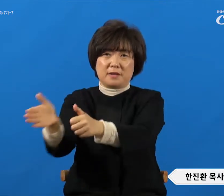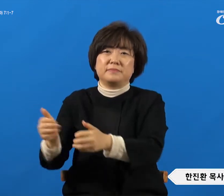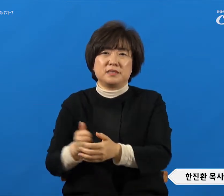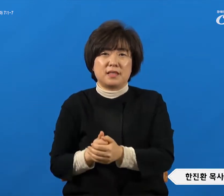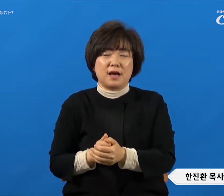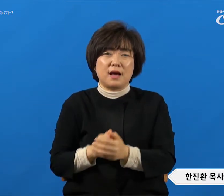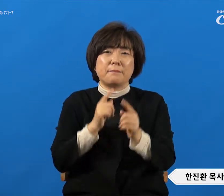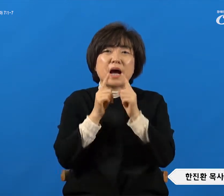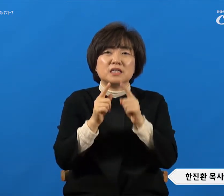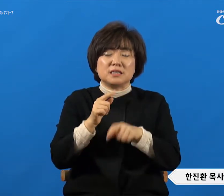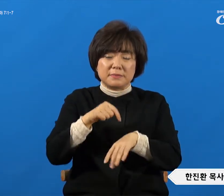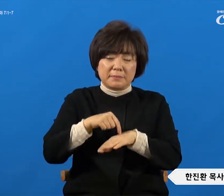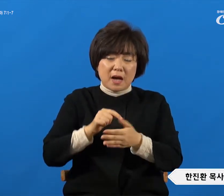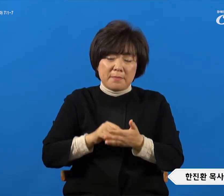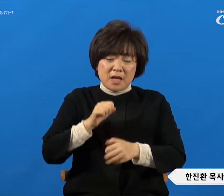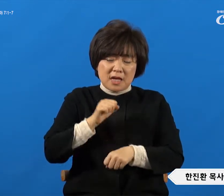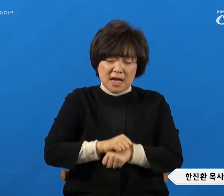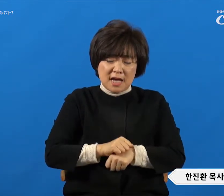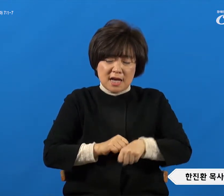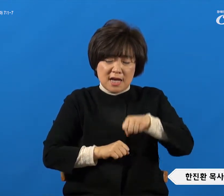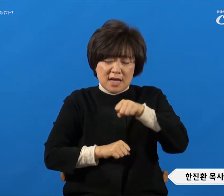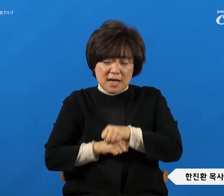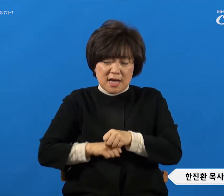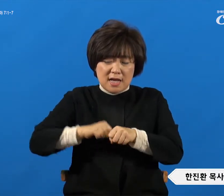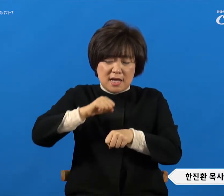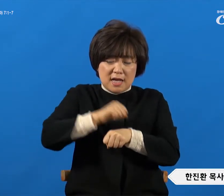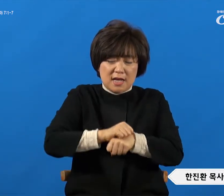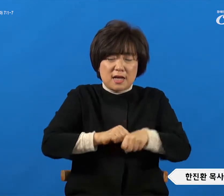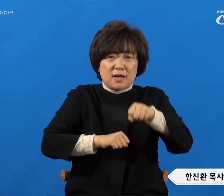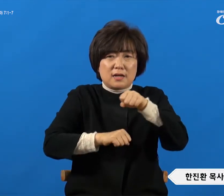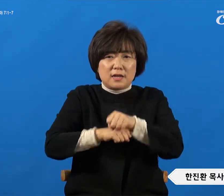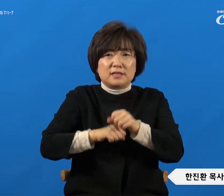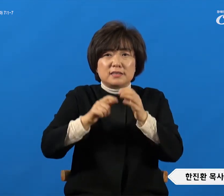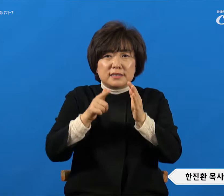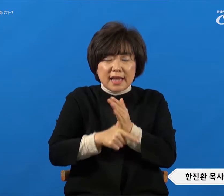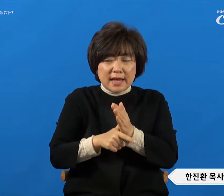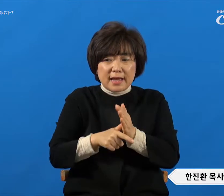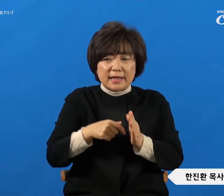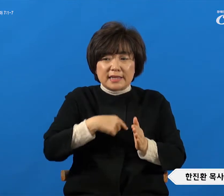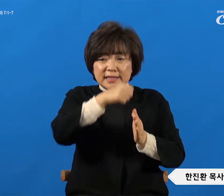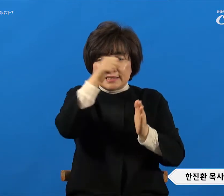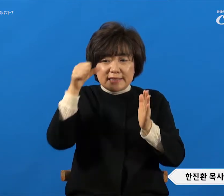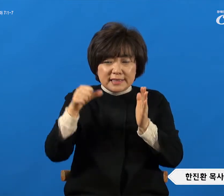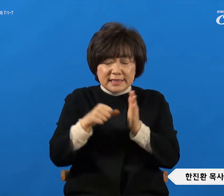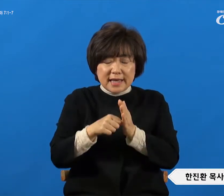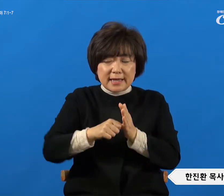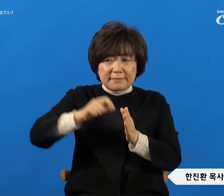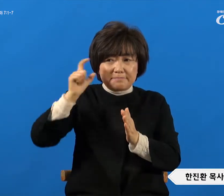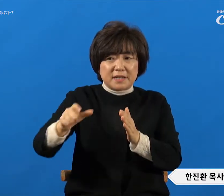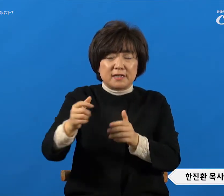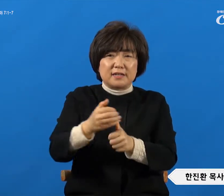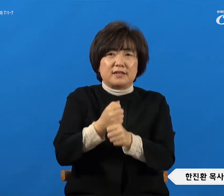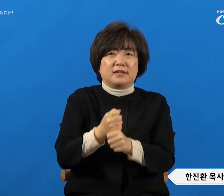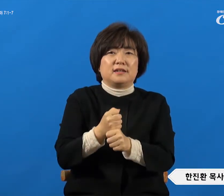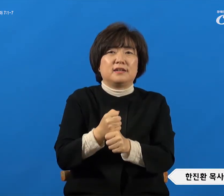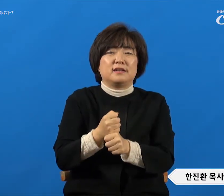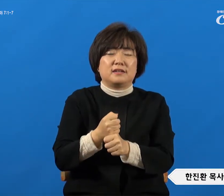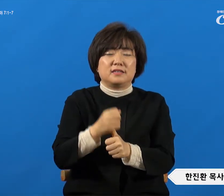말씀이 차곡차곡 쌓일 때 그것이 내 인생을 지탱하는 버팀목이 된다는 것을 잊지 마시기를